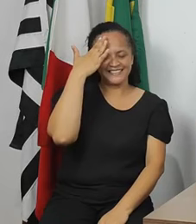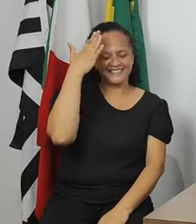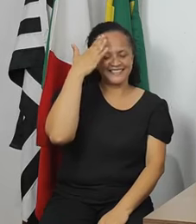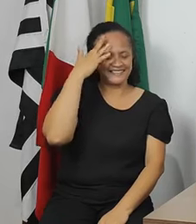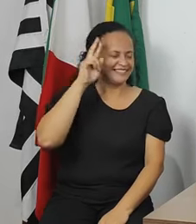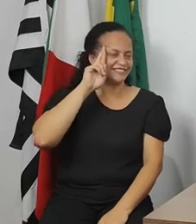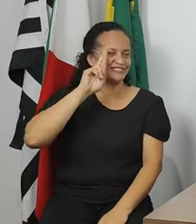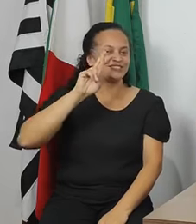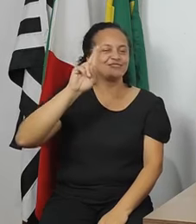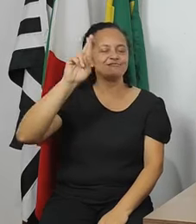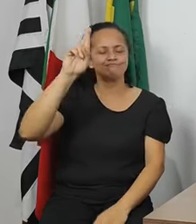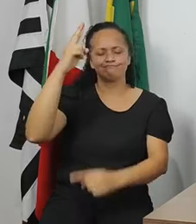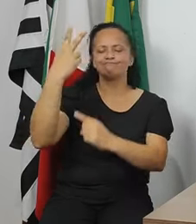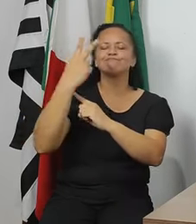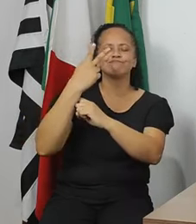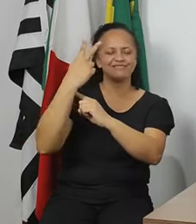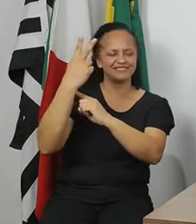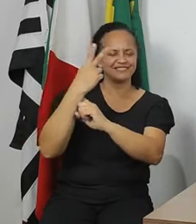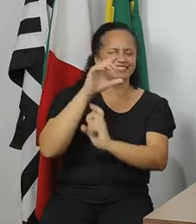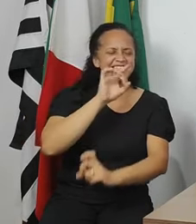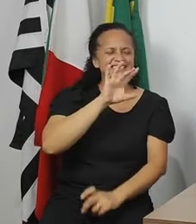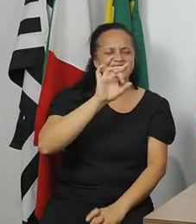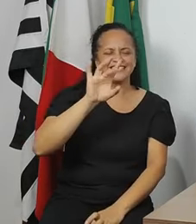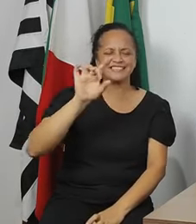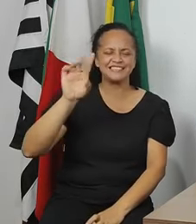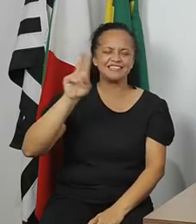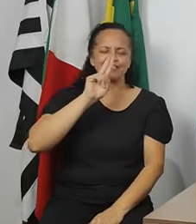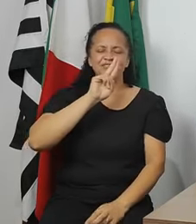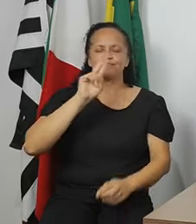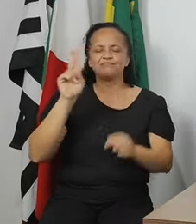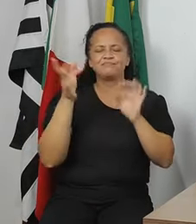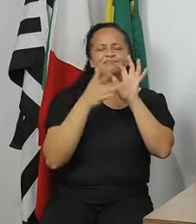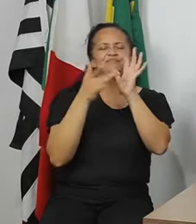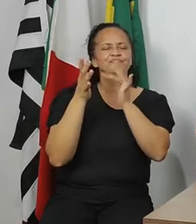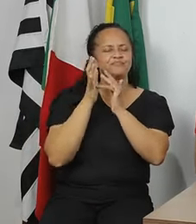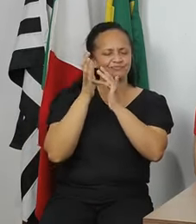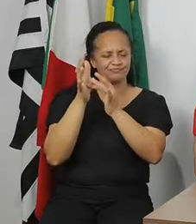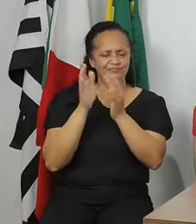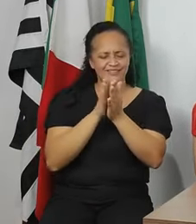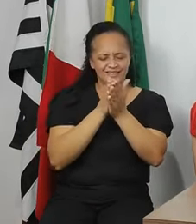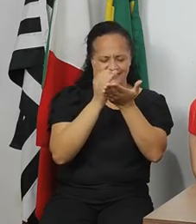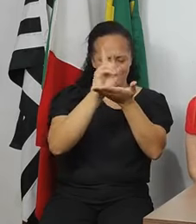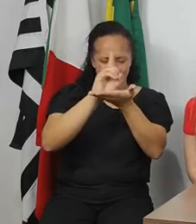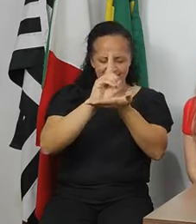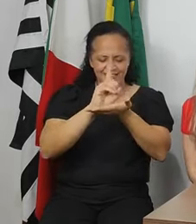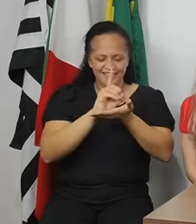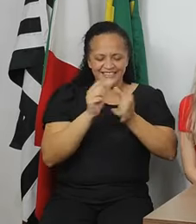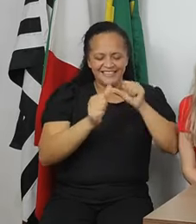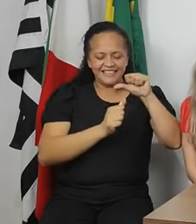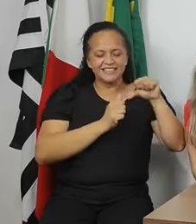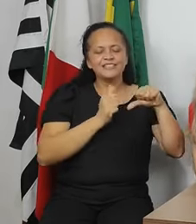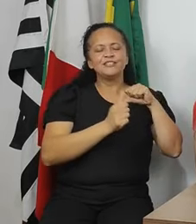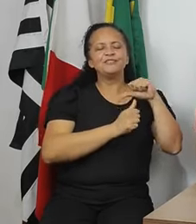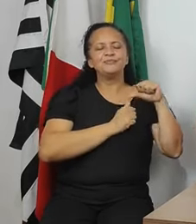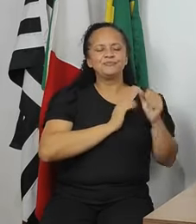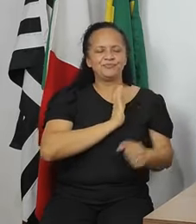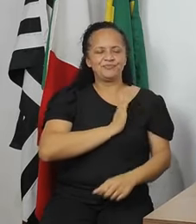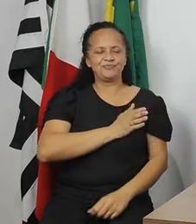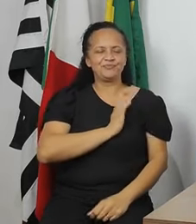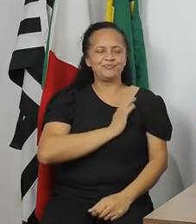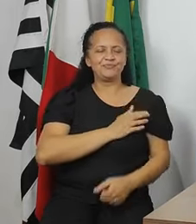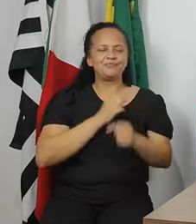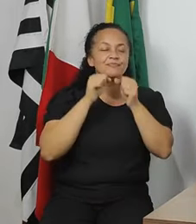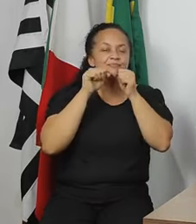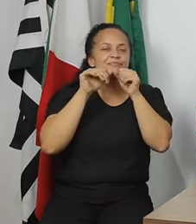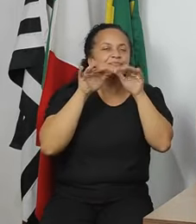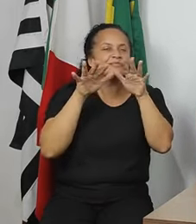nos sustentando, Senhor, que em nome de Jesus, essa palavra venha ao encontro dos nossos corações, que ela venha cair em uma boa